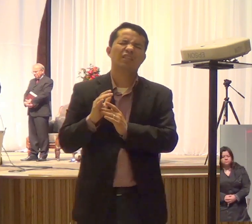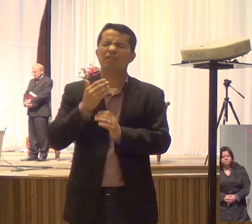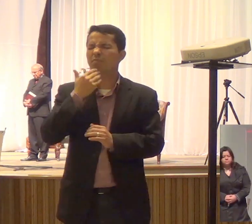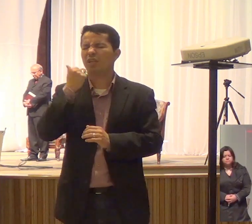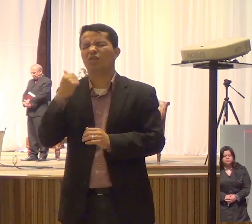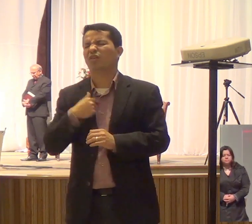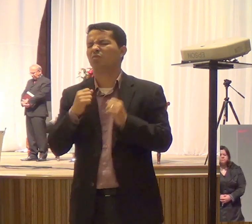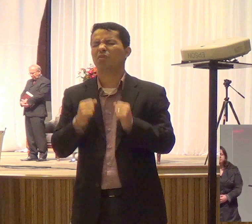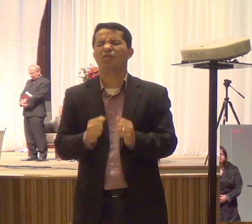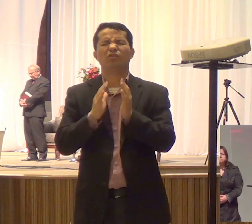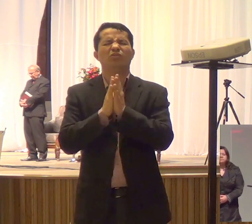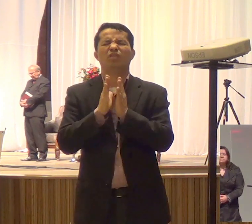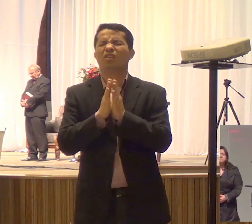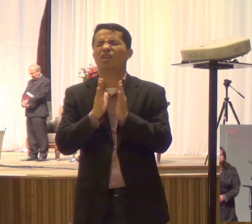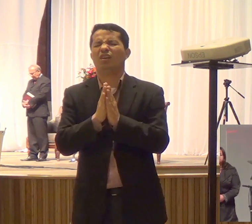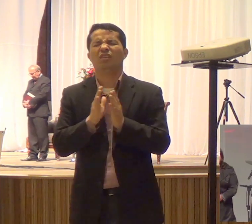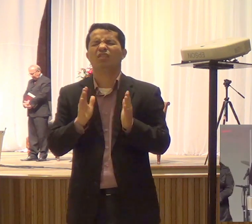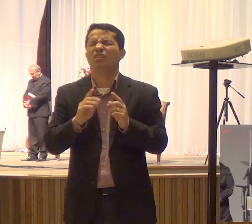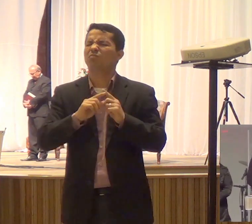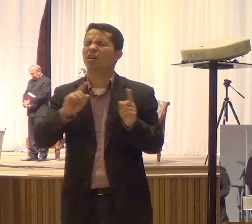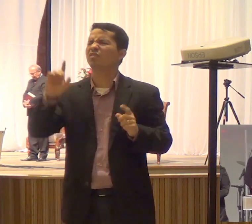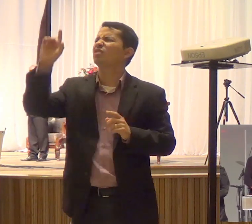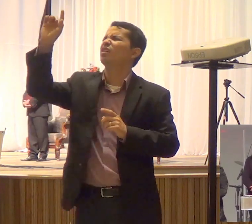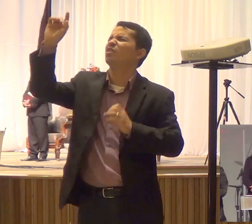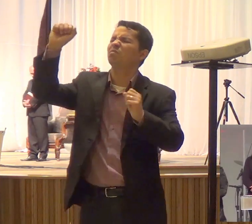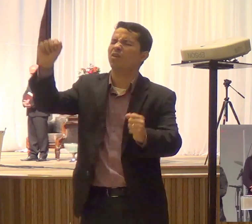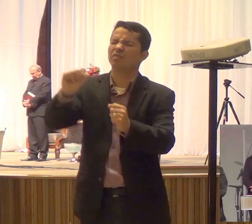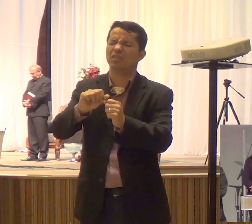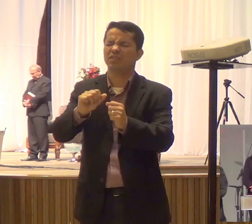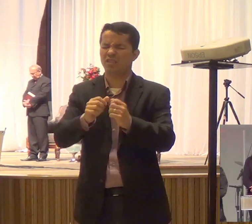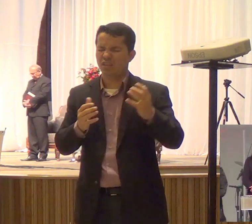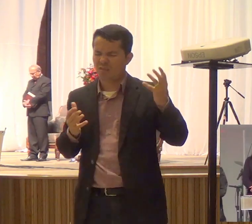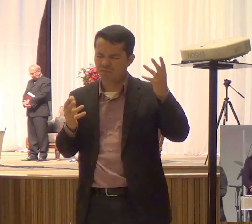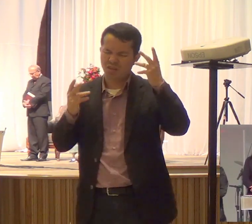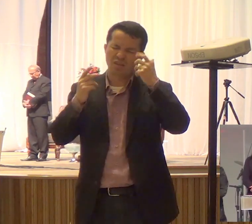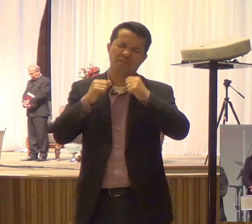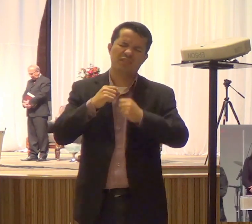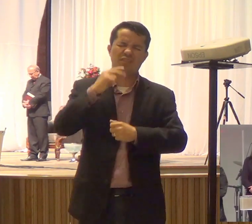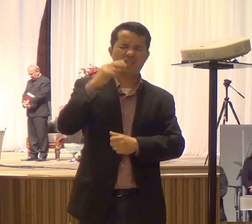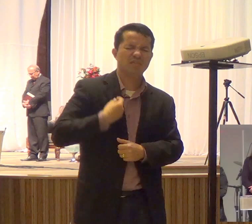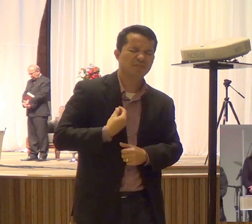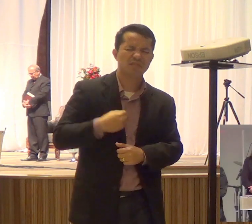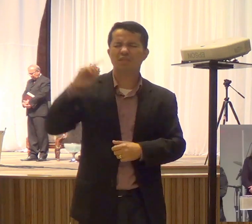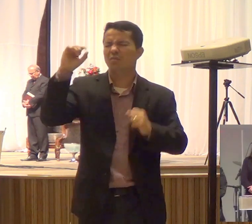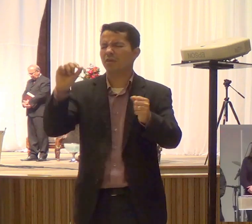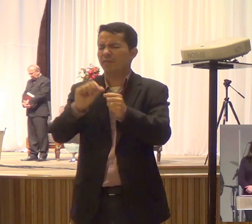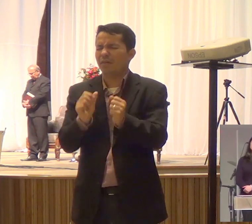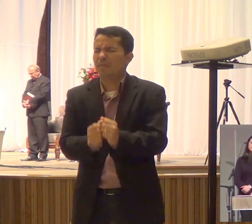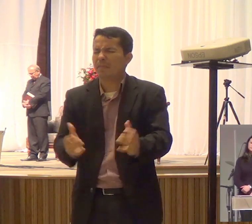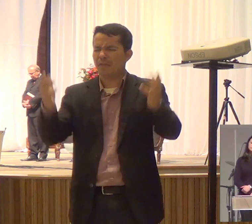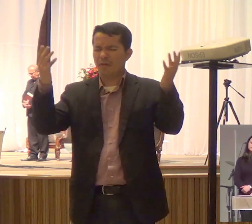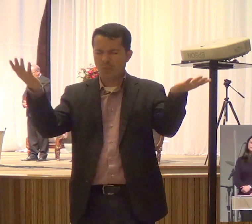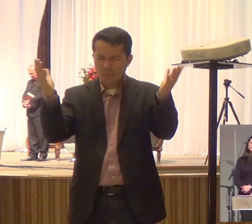do que até mesmo nós possamos orar juntos. Ó Deus, faz infinitamente além daquilo que te pedimos. Faz dessa